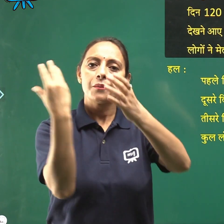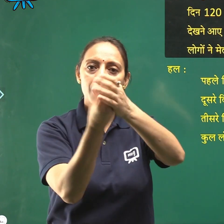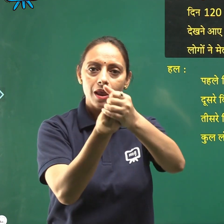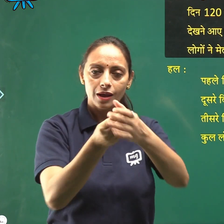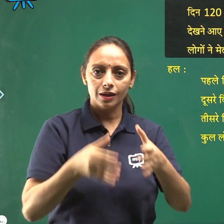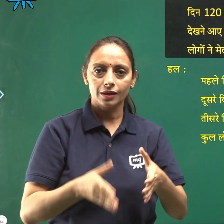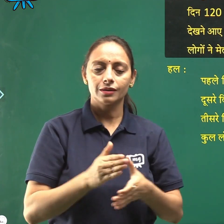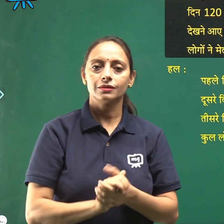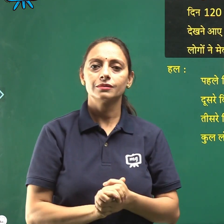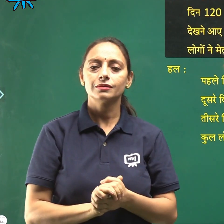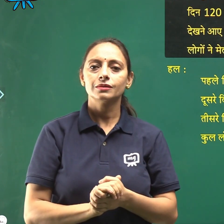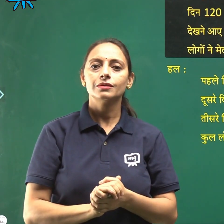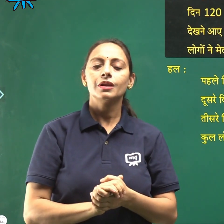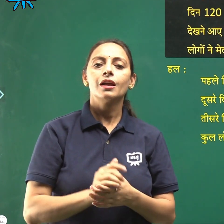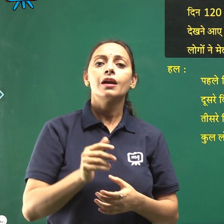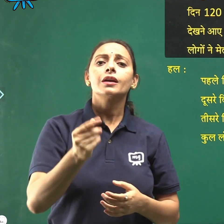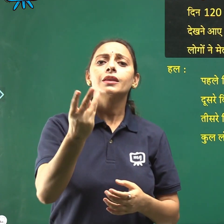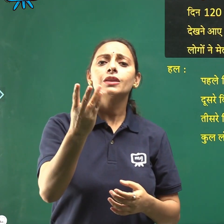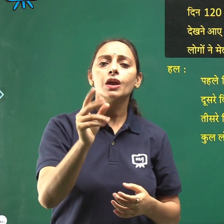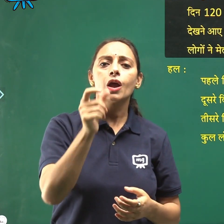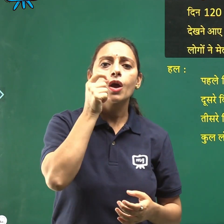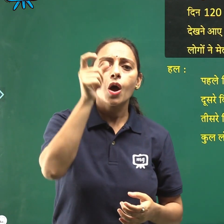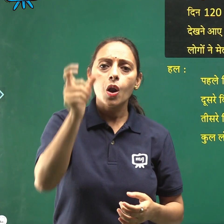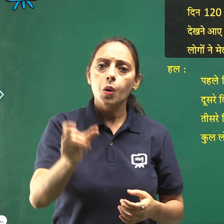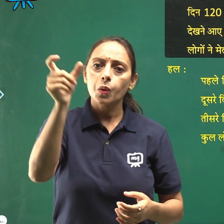मिलाकर कितने लोगों ने